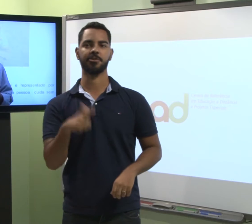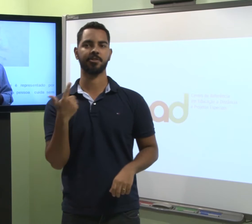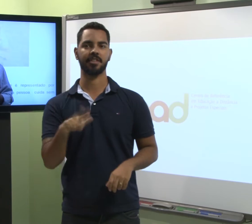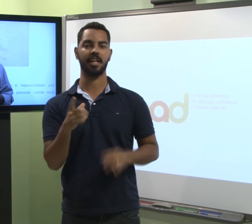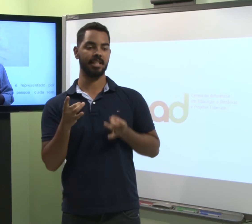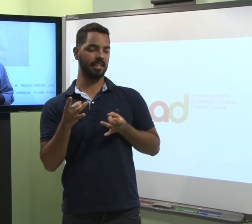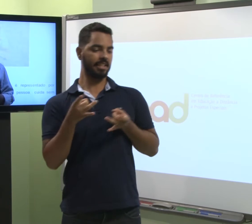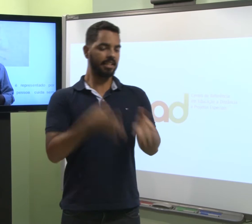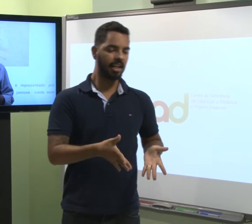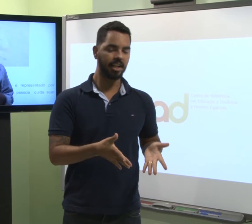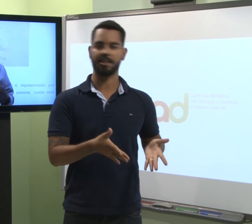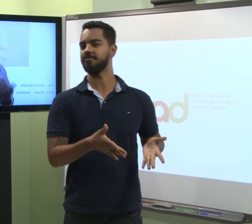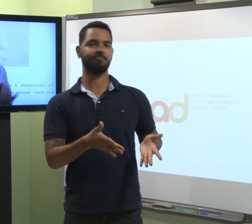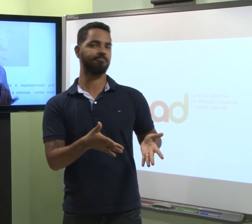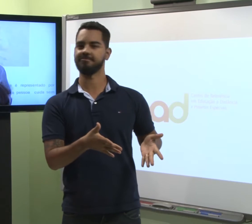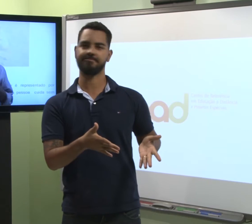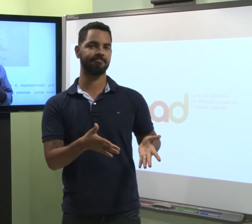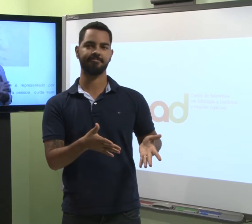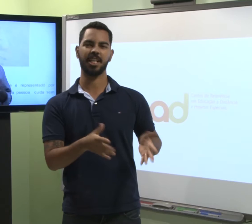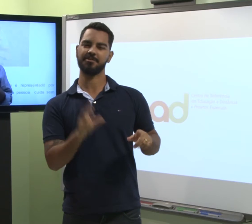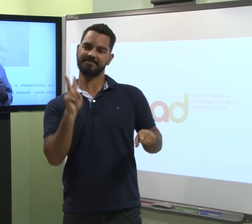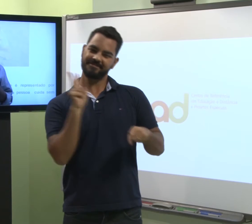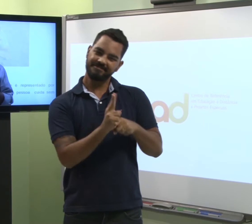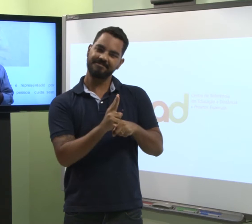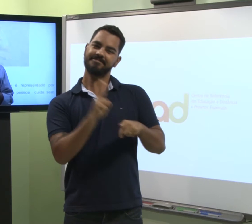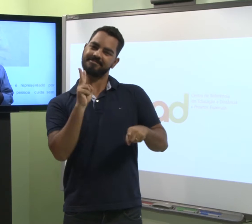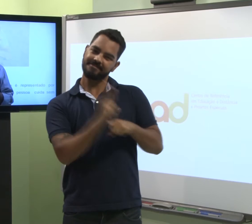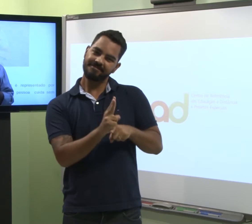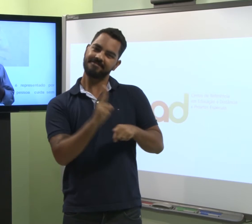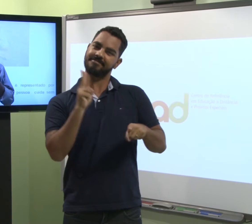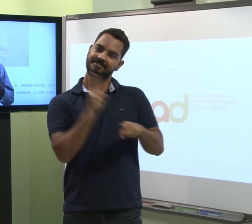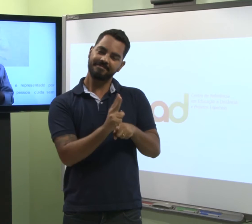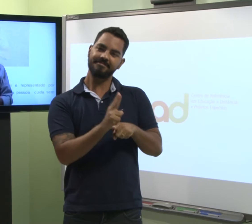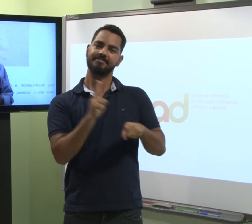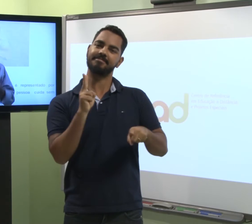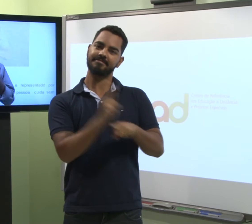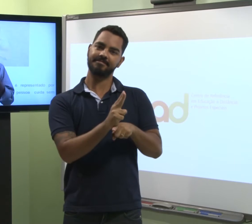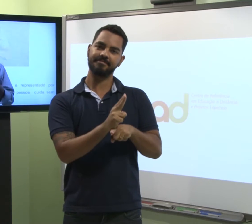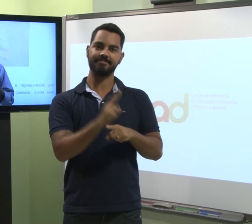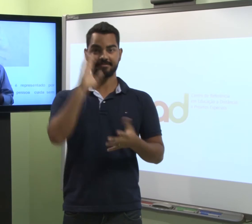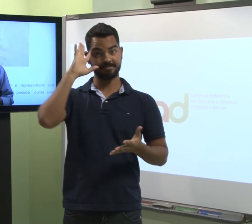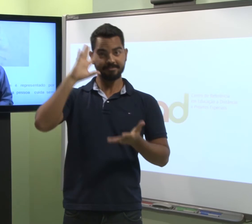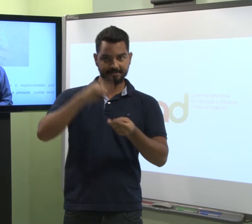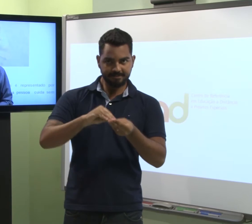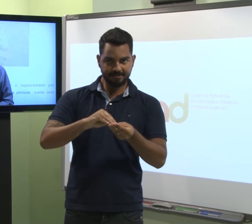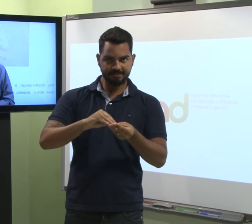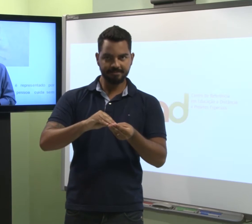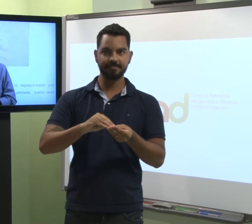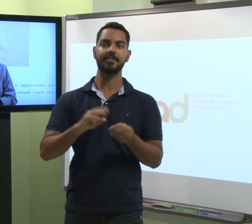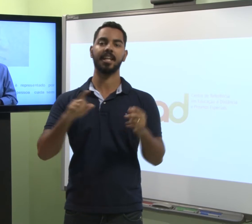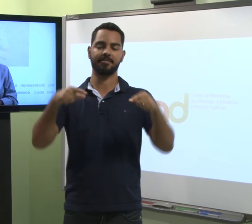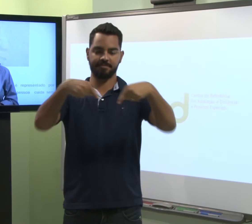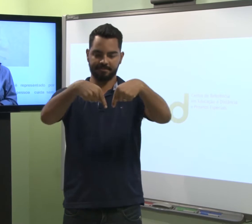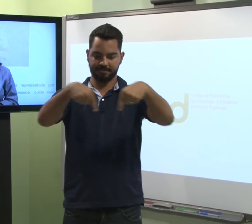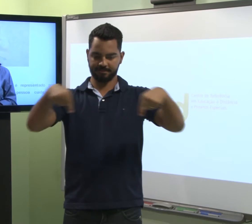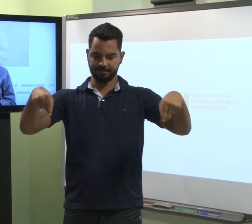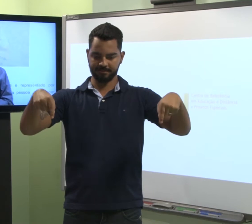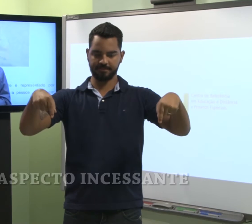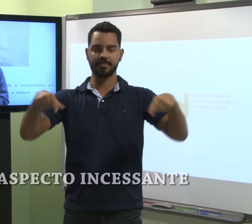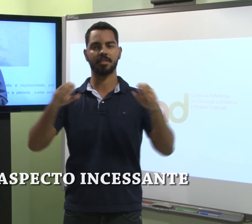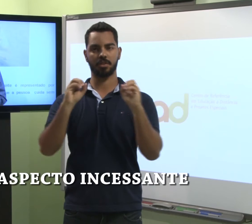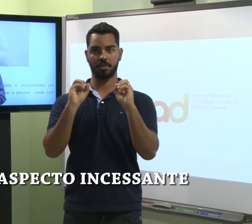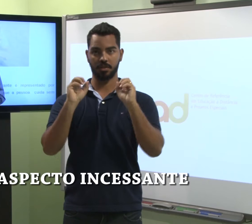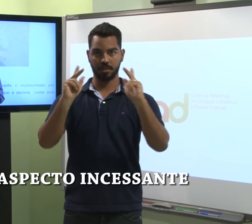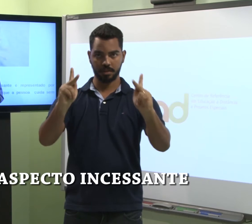desistir. Sendo desta forma, então, de acordo com a gramática da língua de sinais, um aspecto incessante,